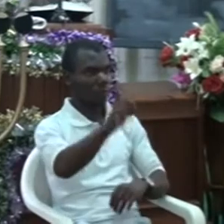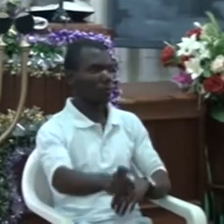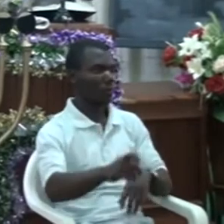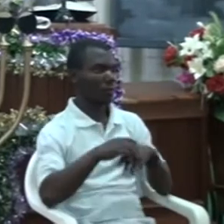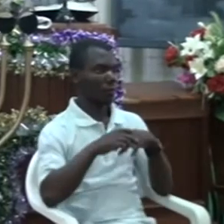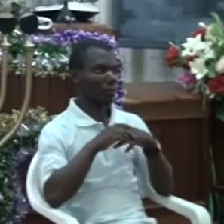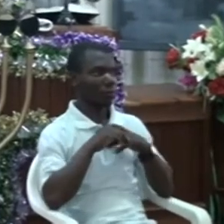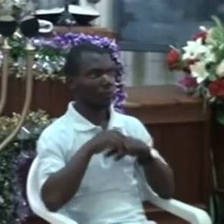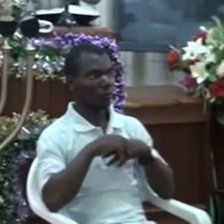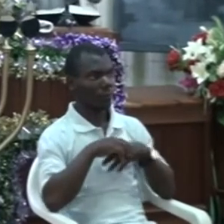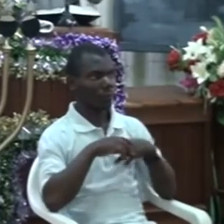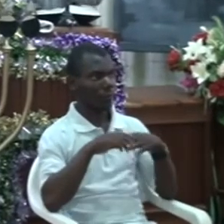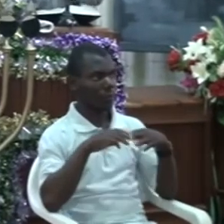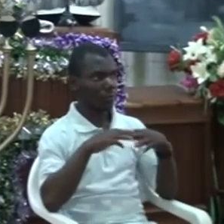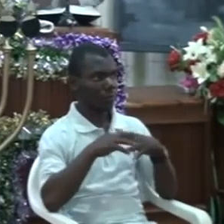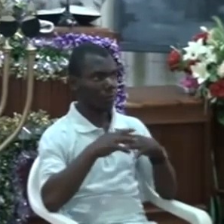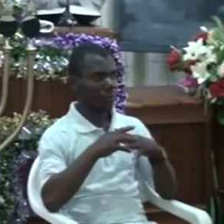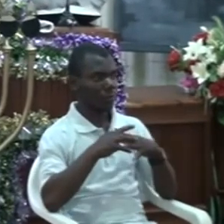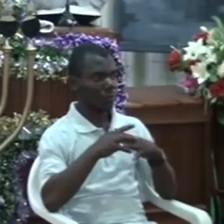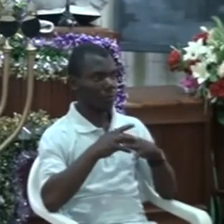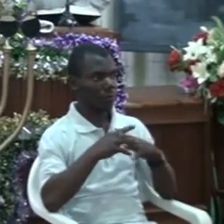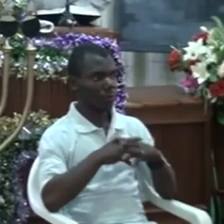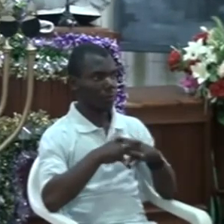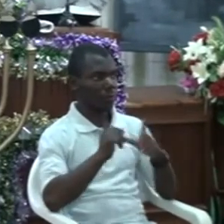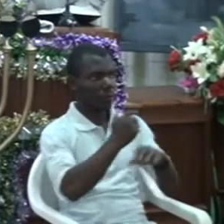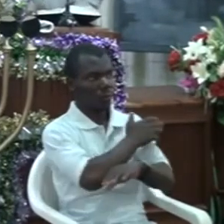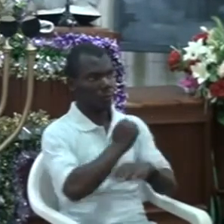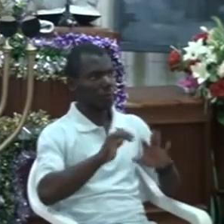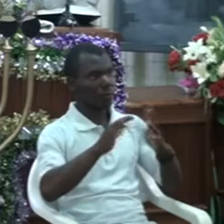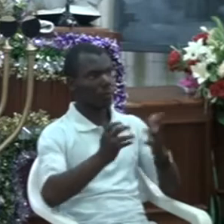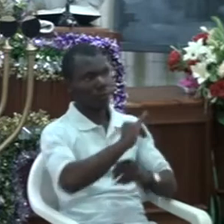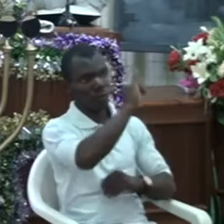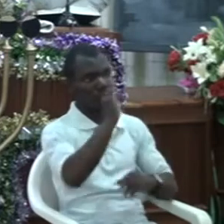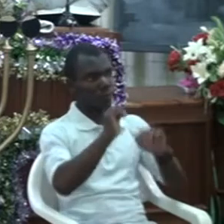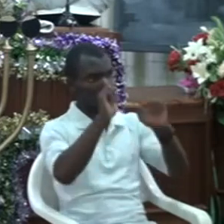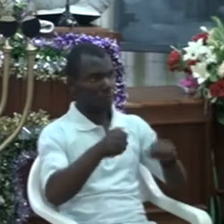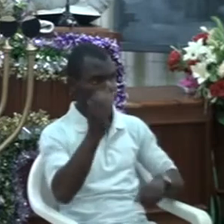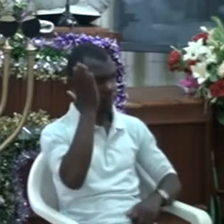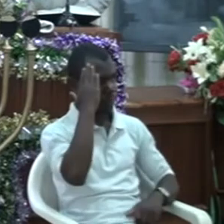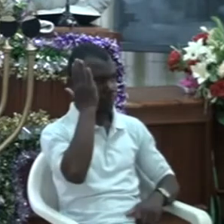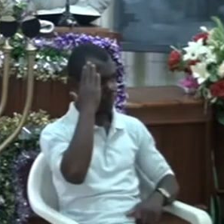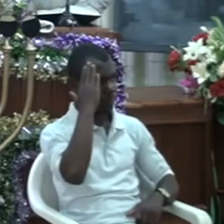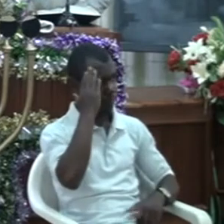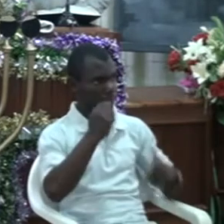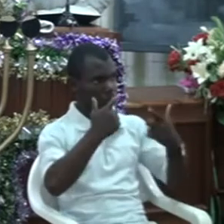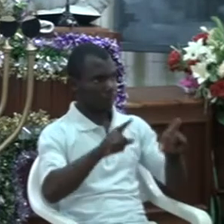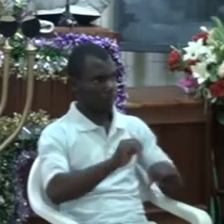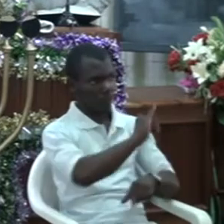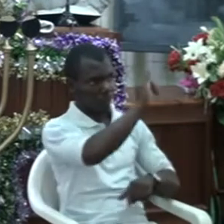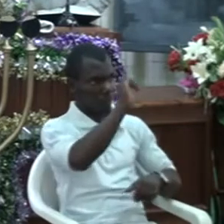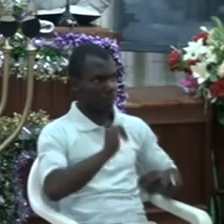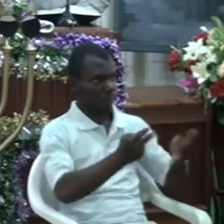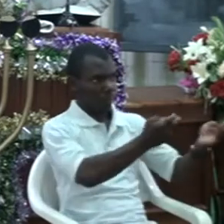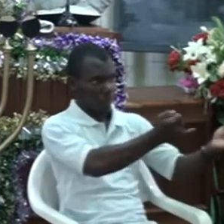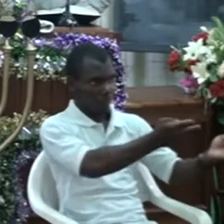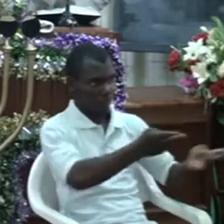inayosema namna gani naweza kupokea Roho Mtakatifu. Et comment puis-je savoir quand je l'ai reçu? Na